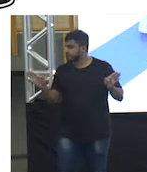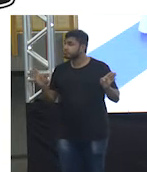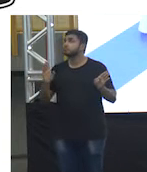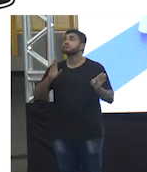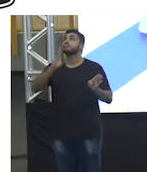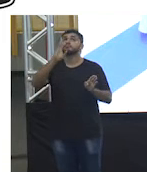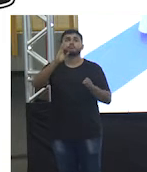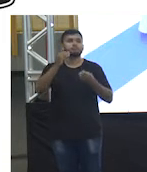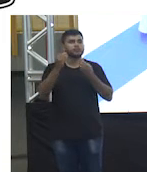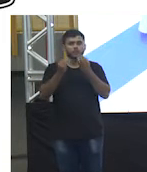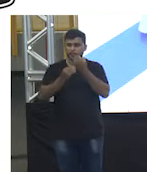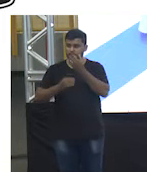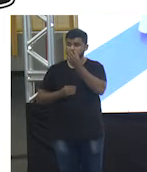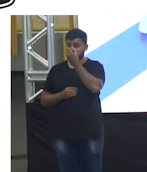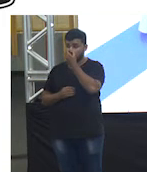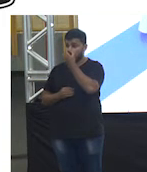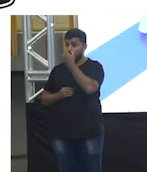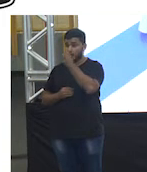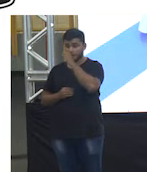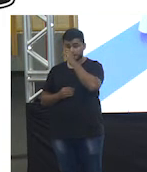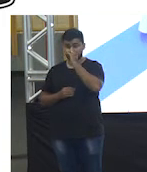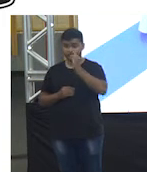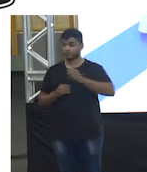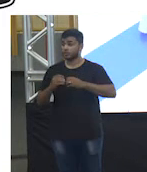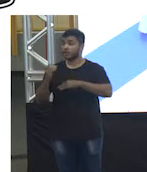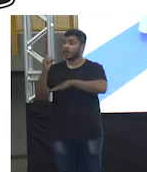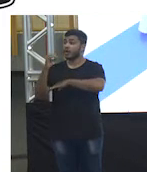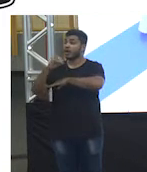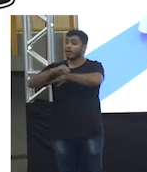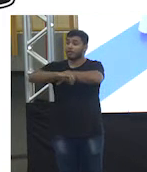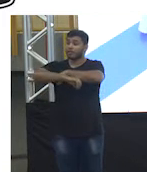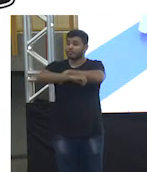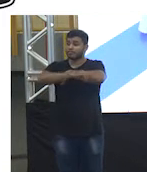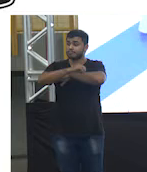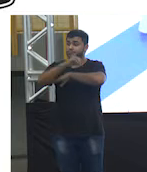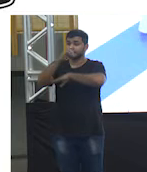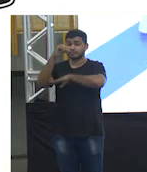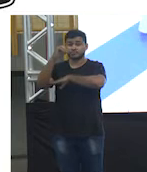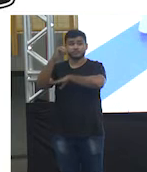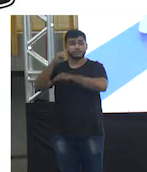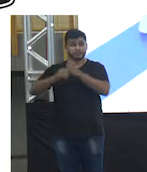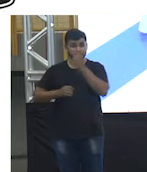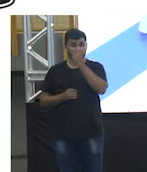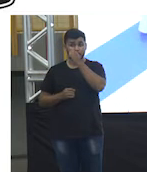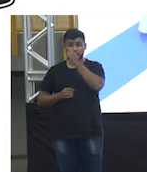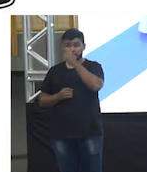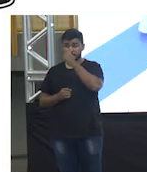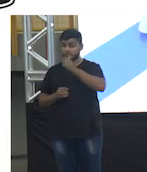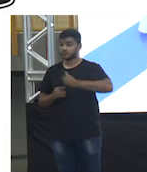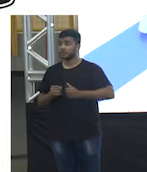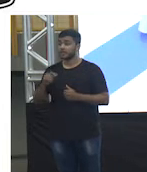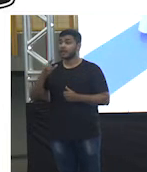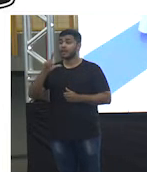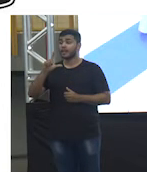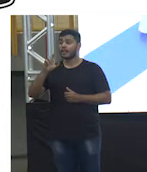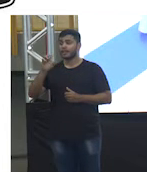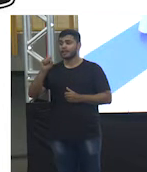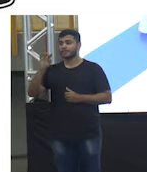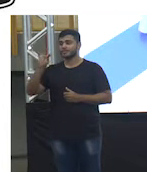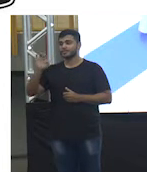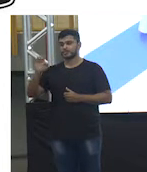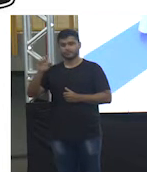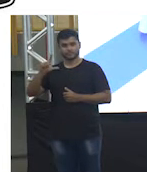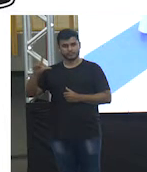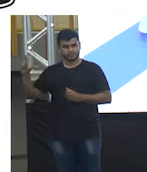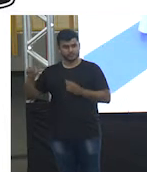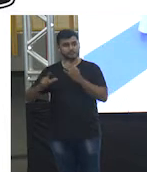estabelecer o nascer do sol. Sempre, que está onde, professor? Está a leste.